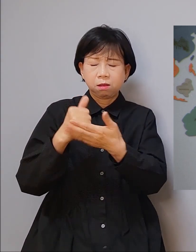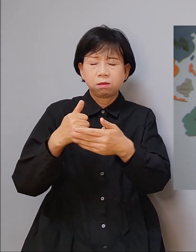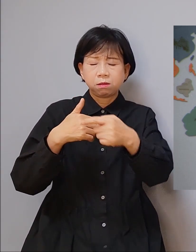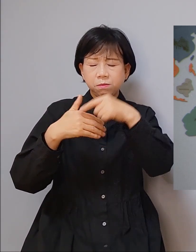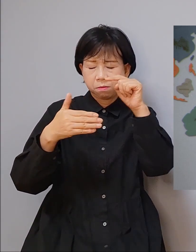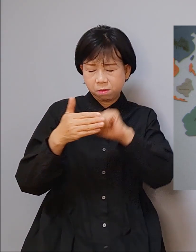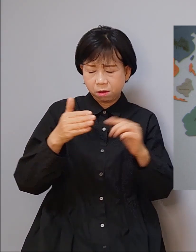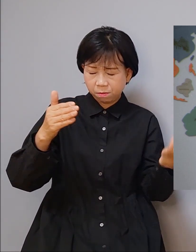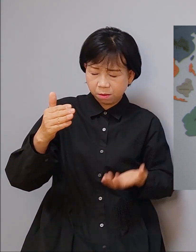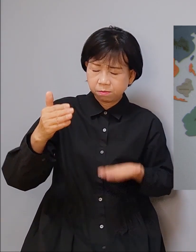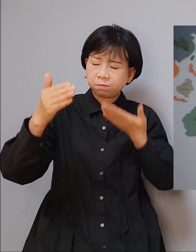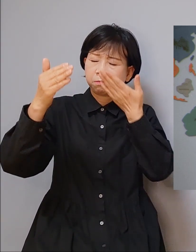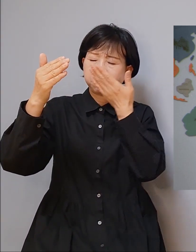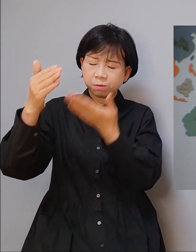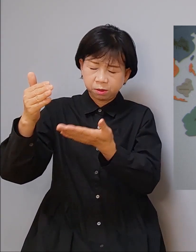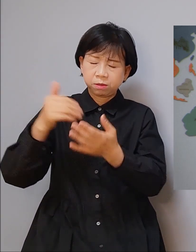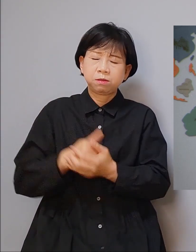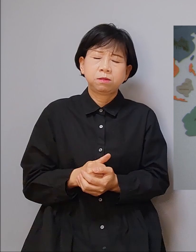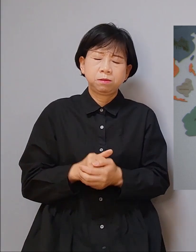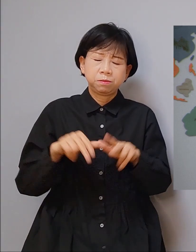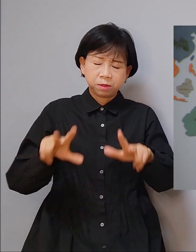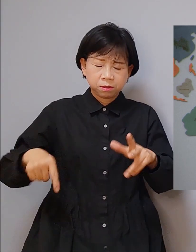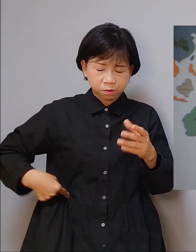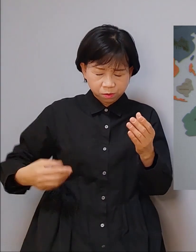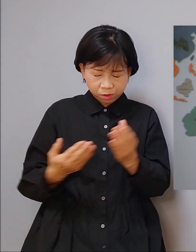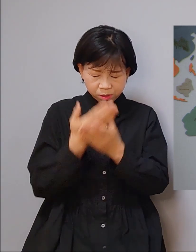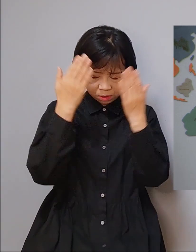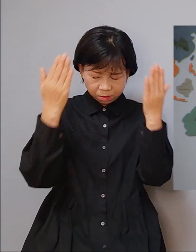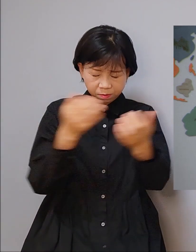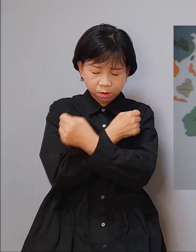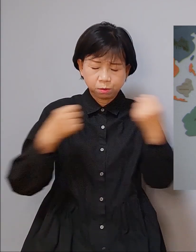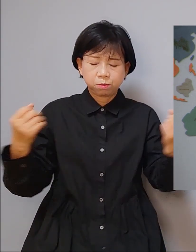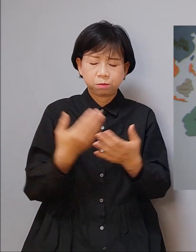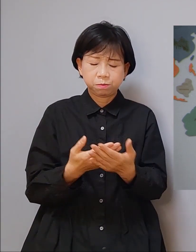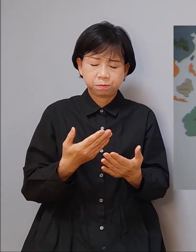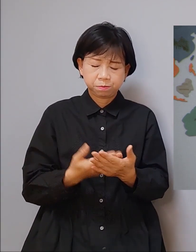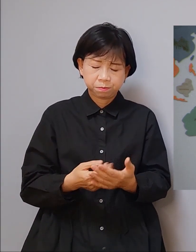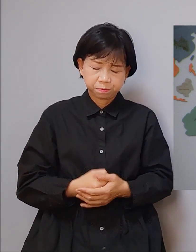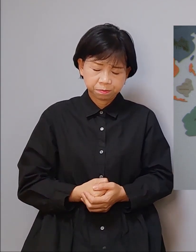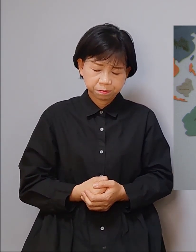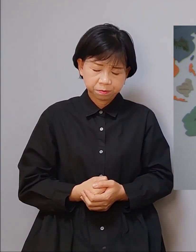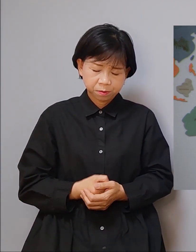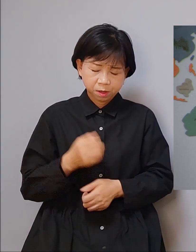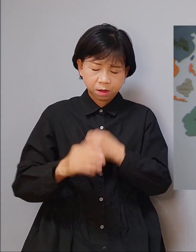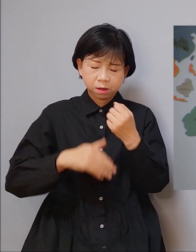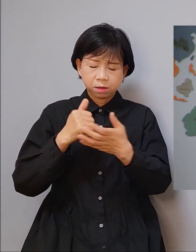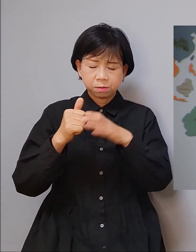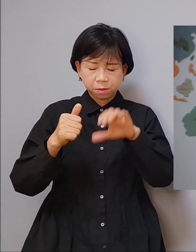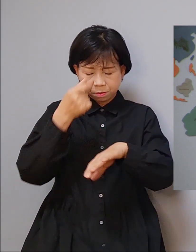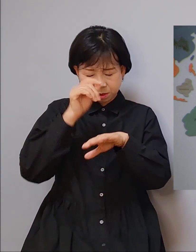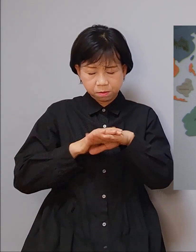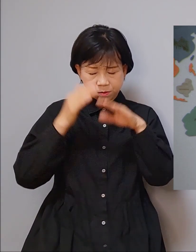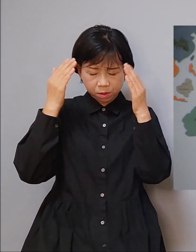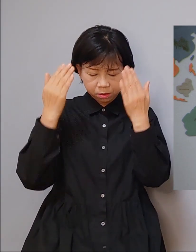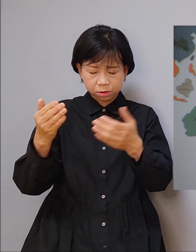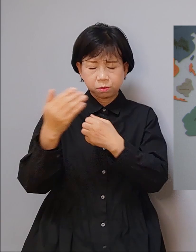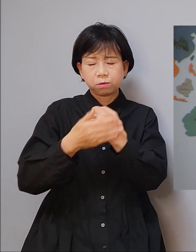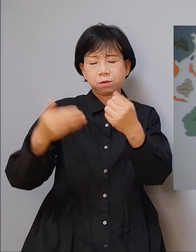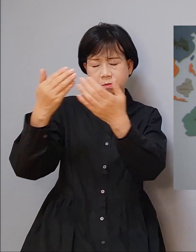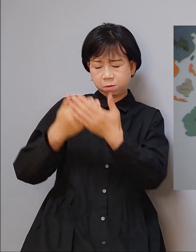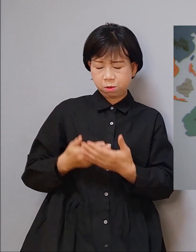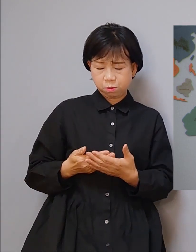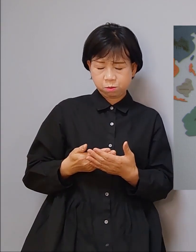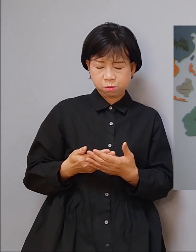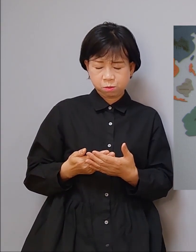아프게 했음을 이 시간 회개합니다. 하나님 용서하여 주시옵소서. 하나님 앞에 예배드리며 은혜